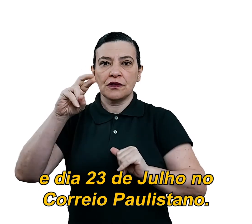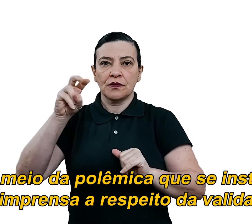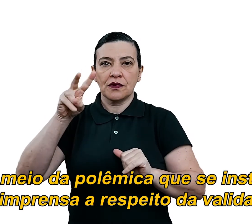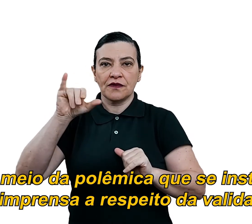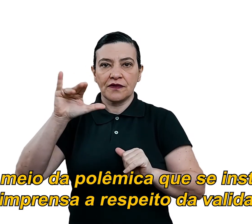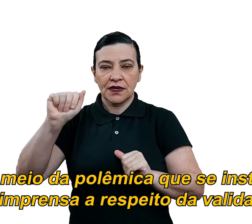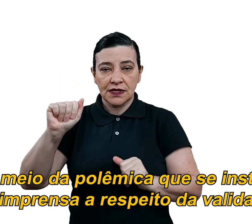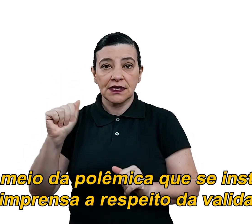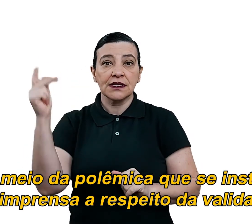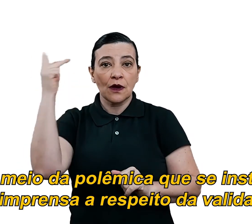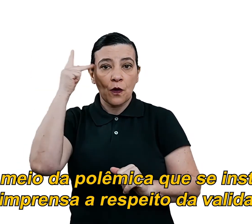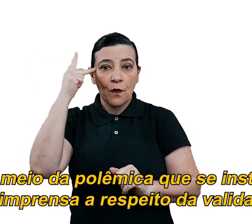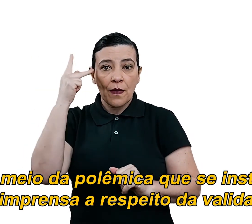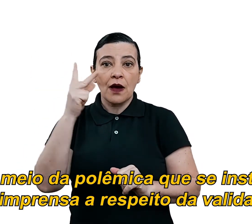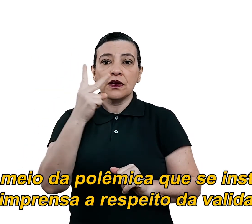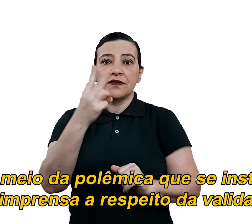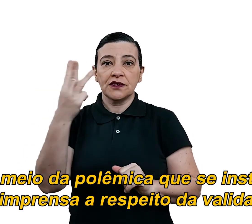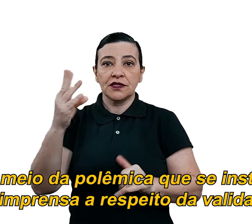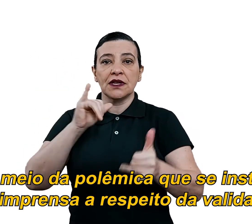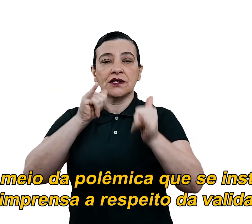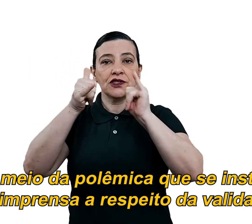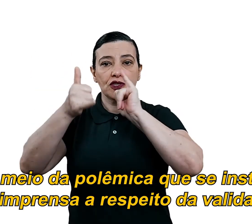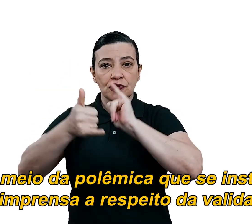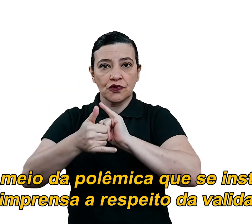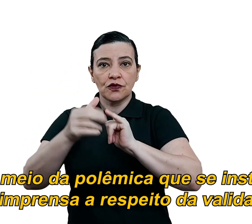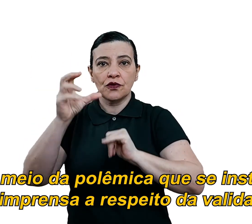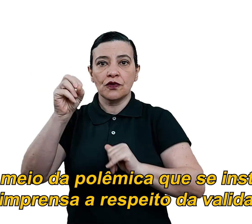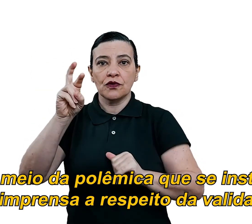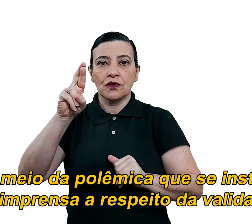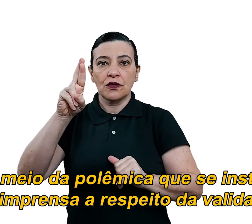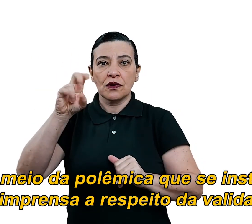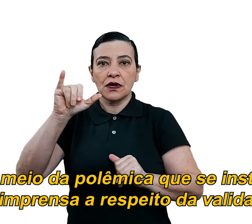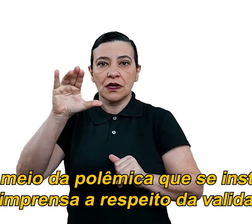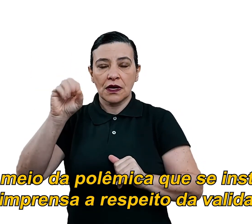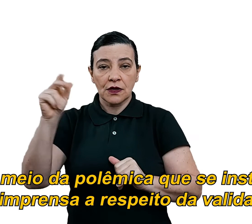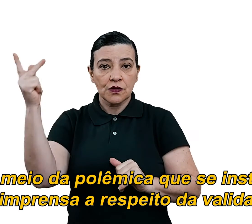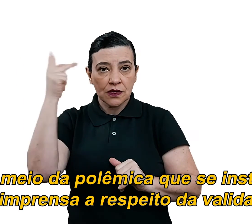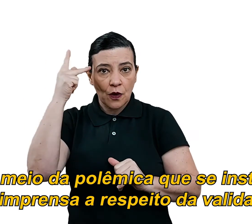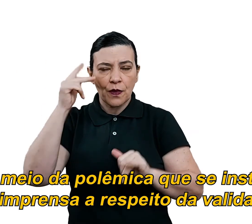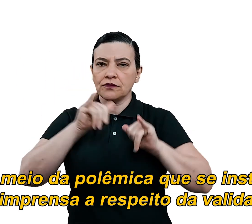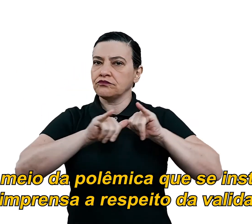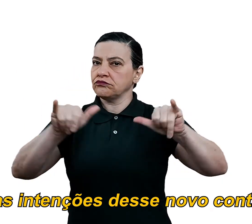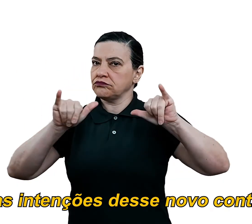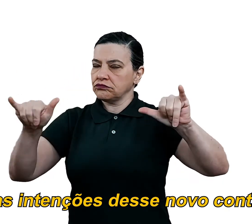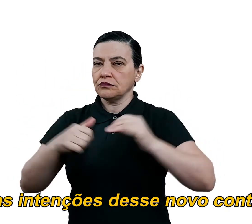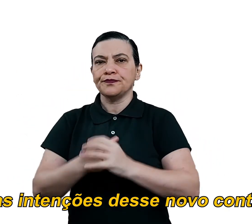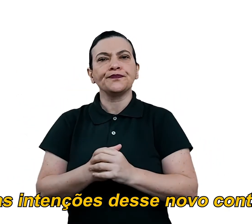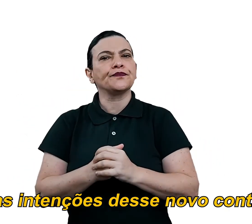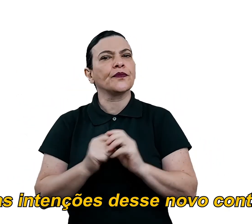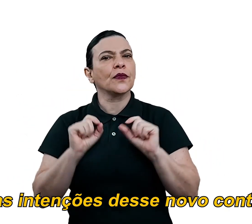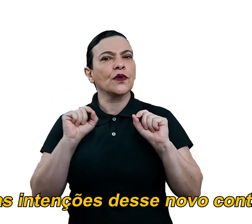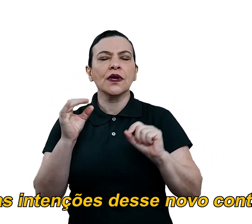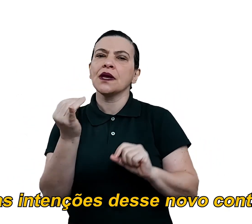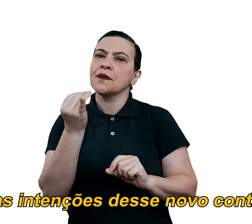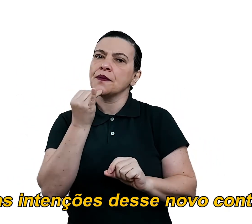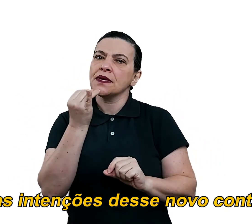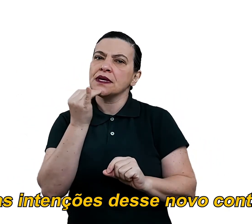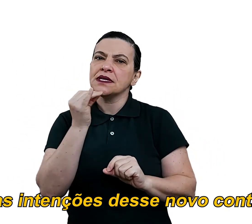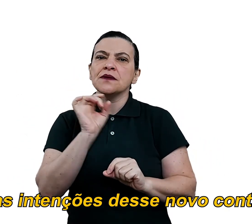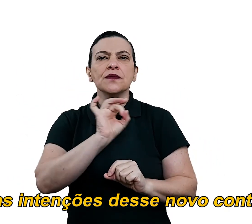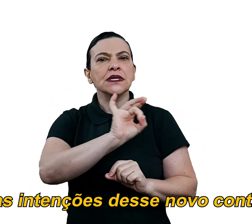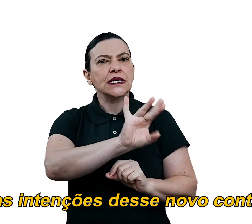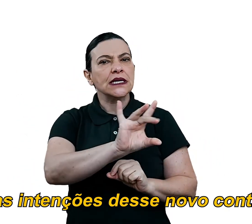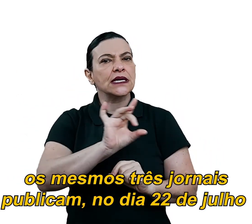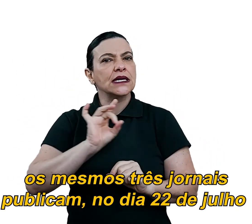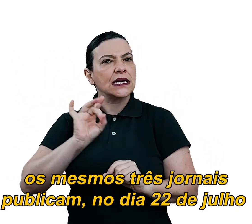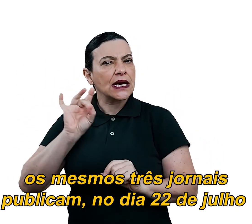Paulistano. No meio da polêmica se instala na imprensa a respeito da validade e das intenções deste